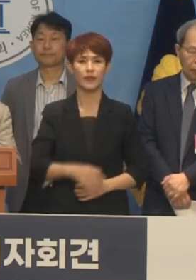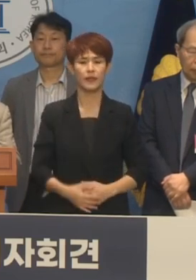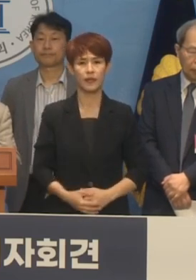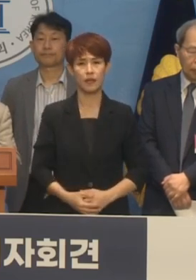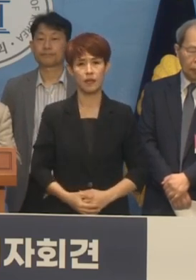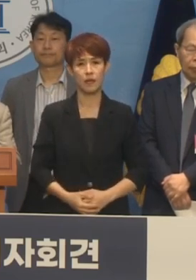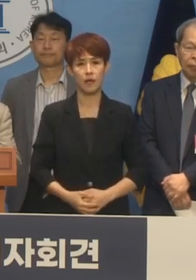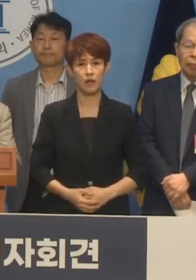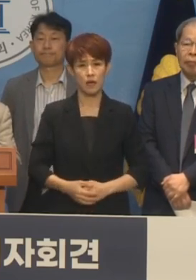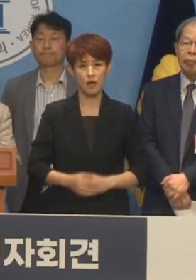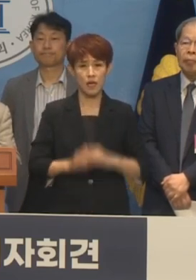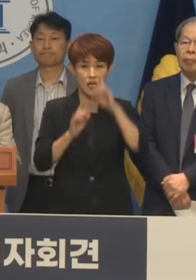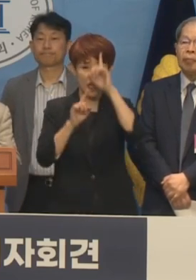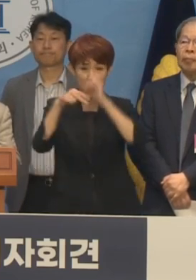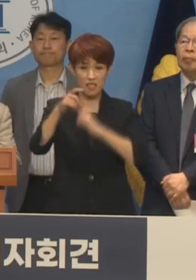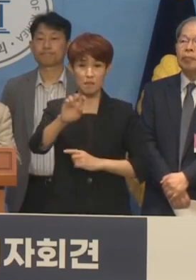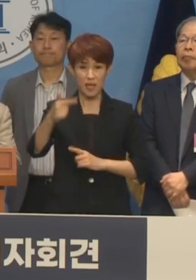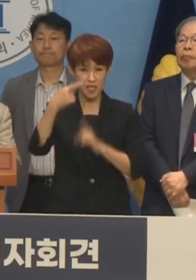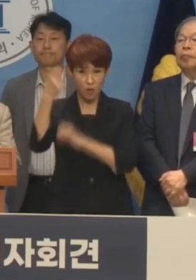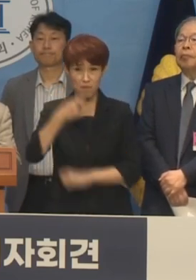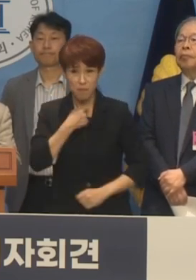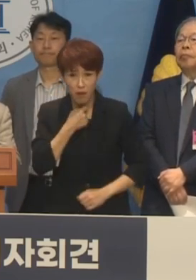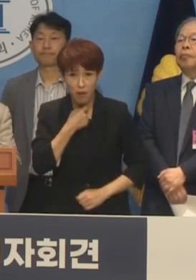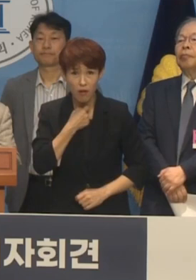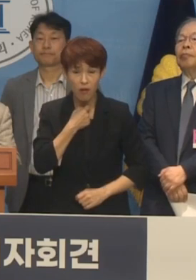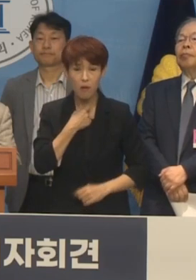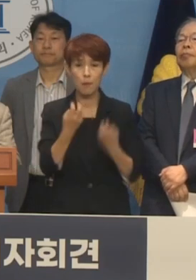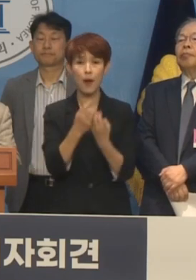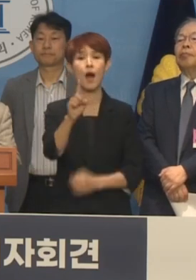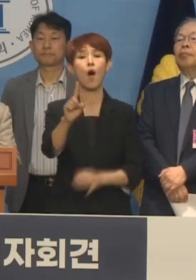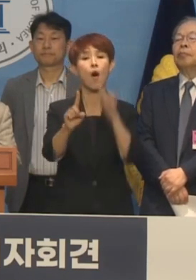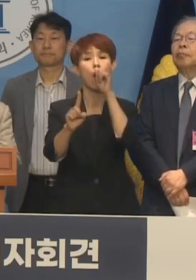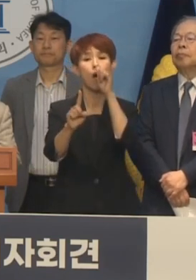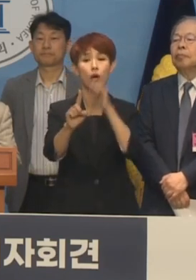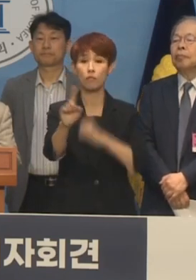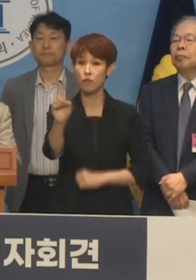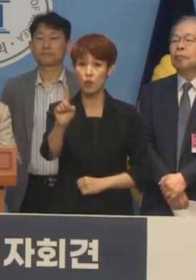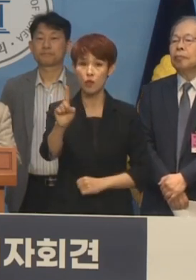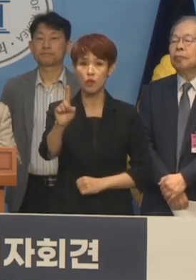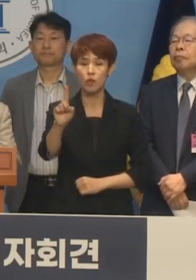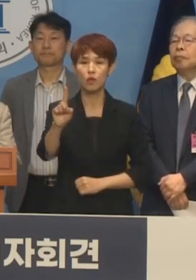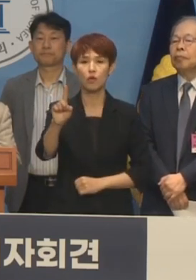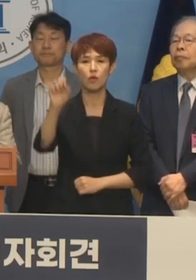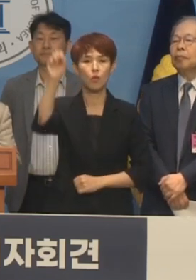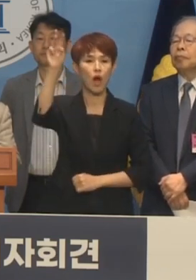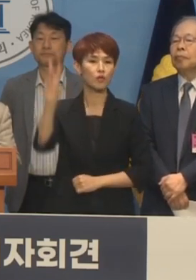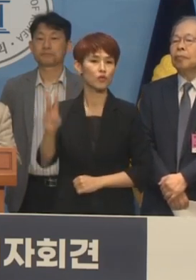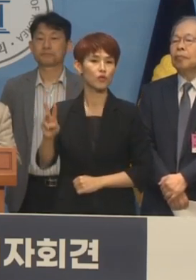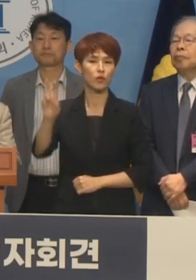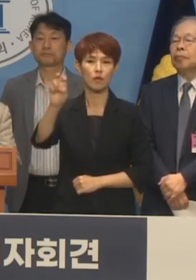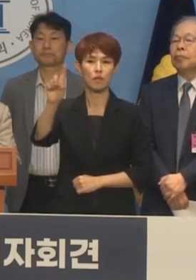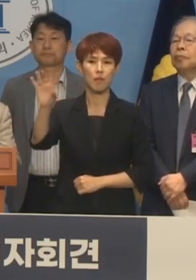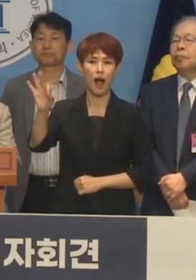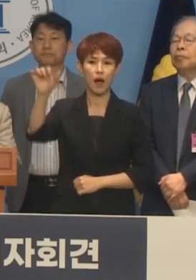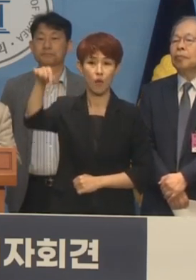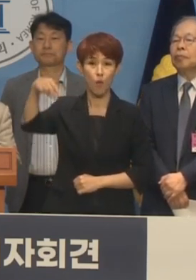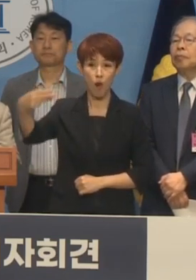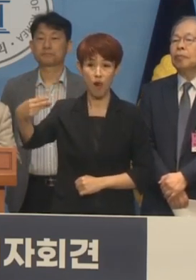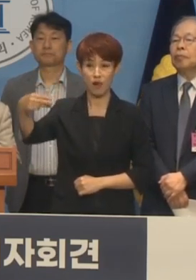그렇게 기념하고 싶으면 딱 한 가지 방법이 있다 생각합니다. 뭐냐? 광주 망월동 묘지에